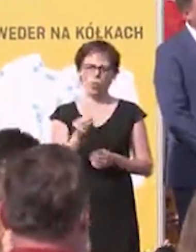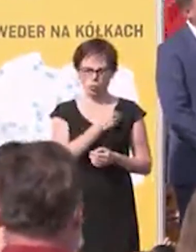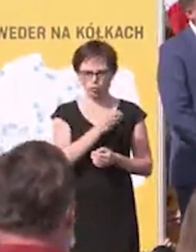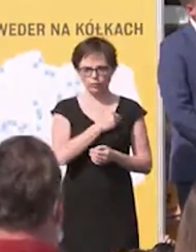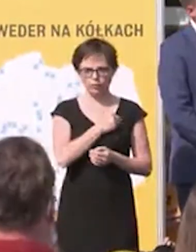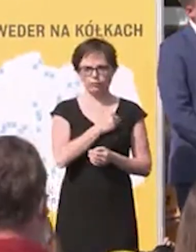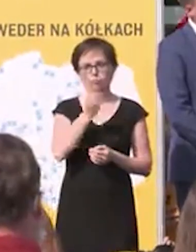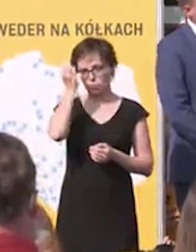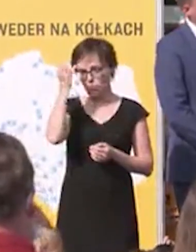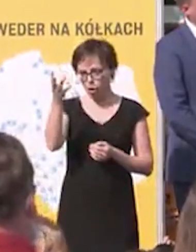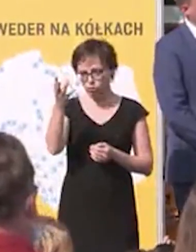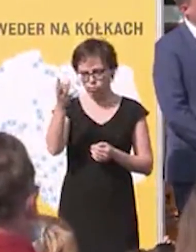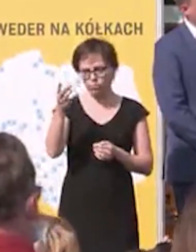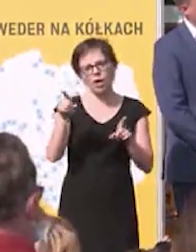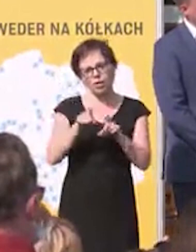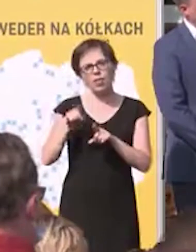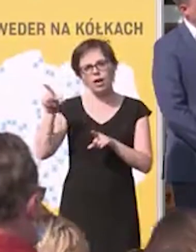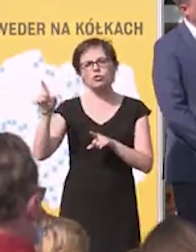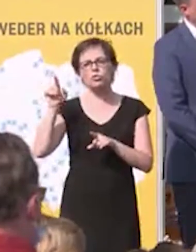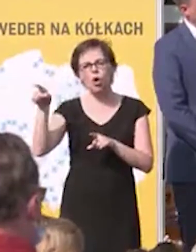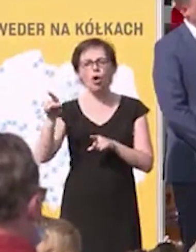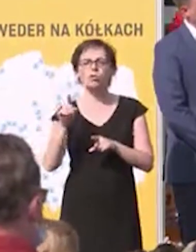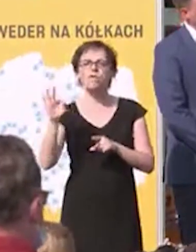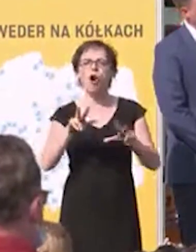który jest mądry i który troszczy się o swoją rodzinę.